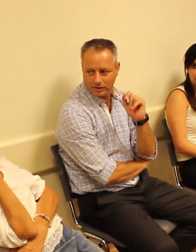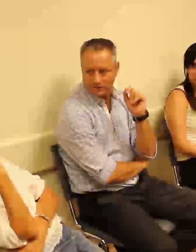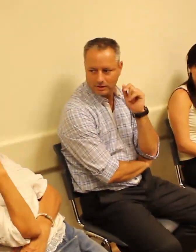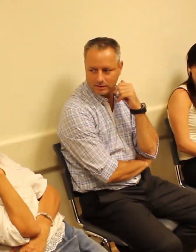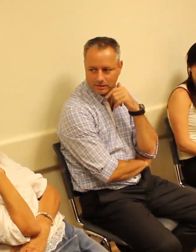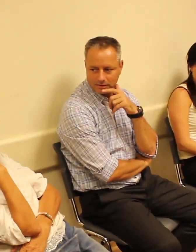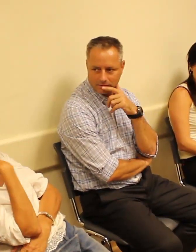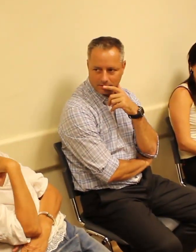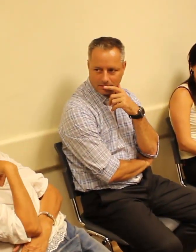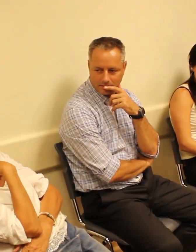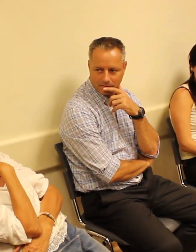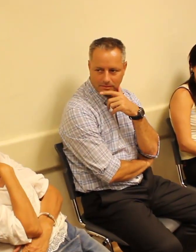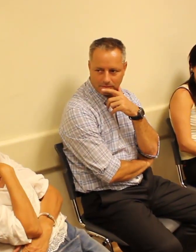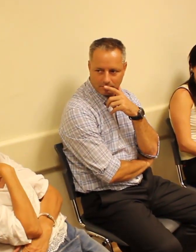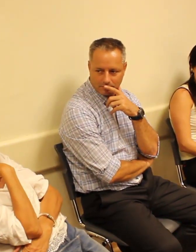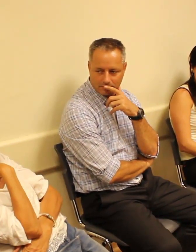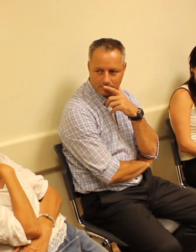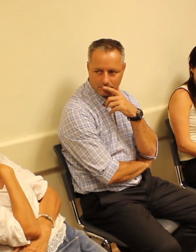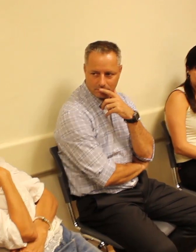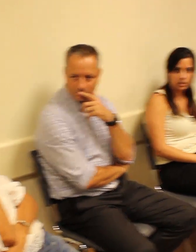נכון, אבל אין יכול להוציא קול.